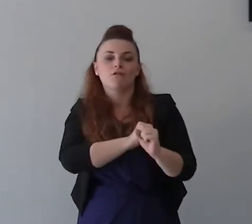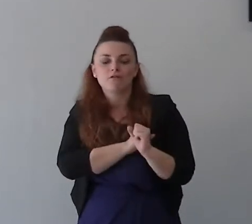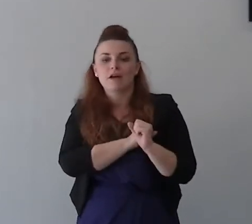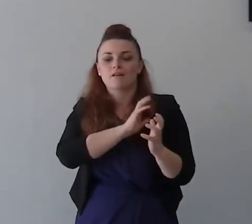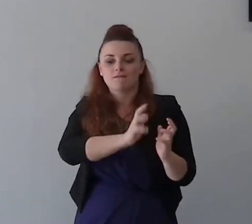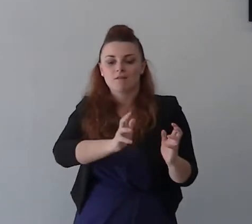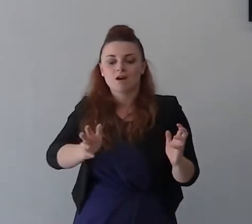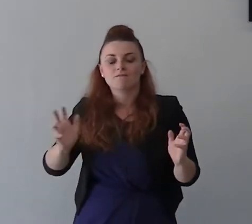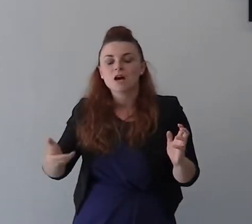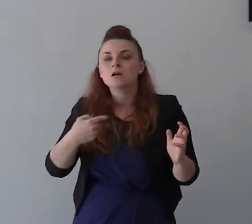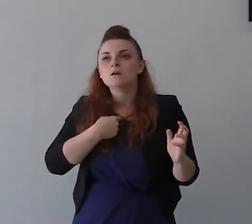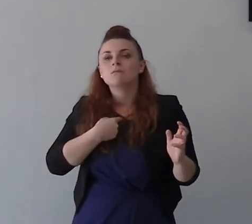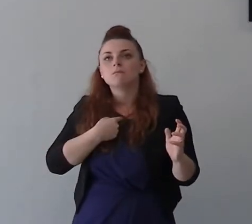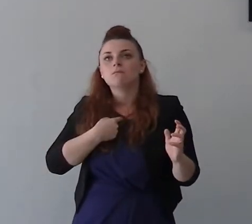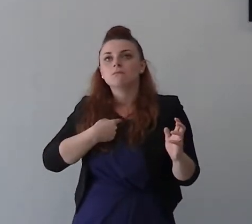riflettere,